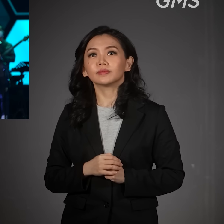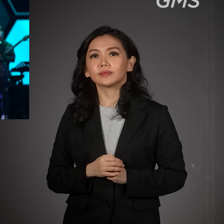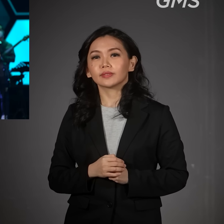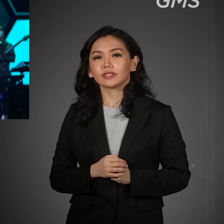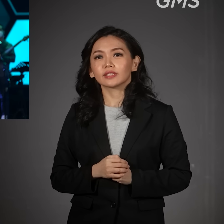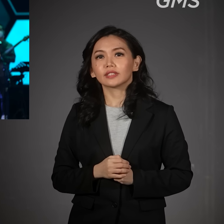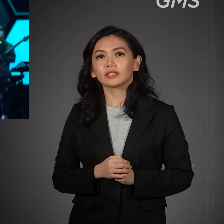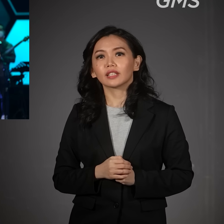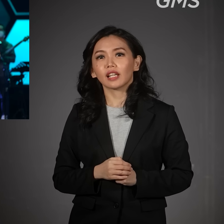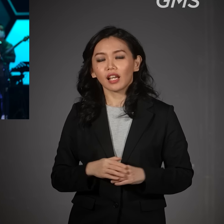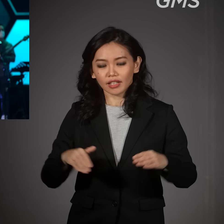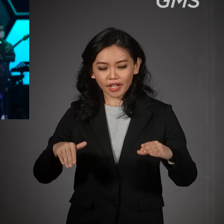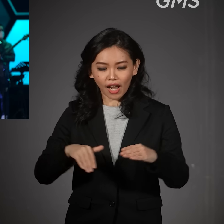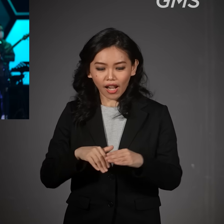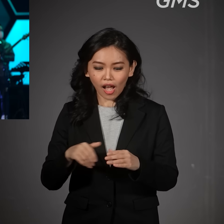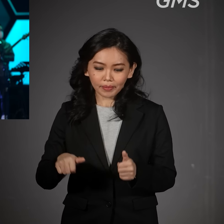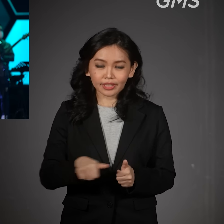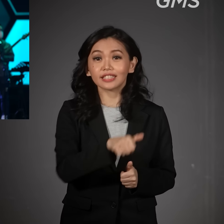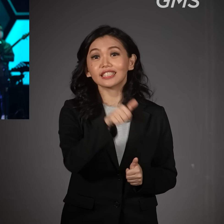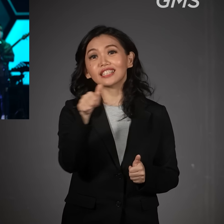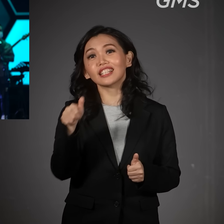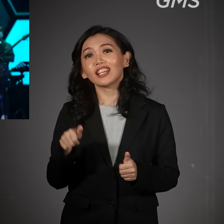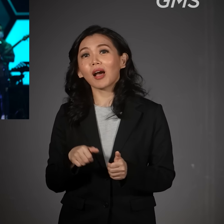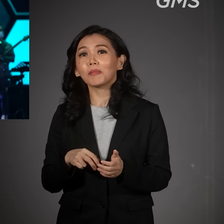Dalam setiap langkahku,